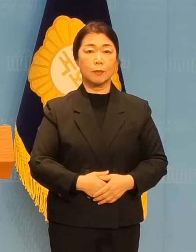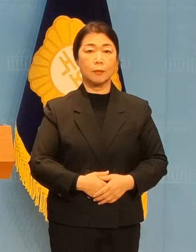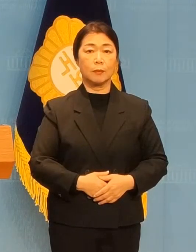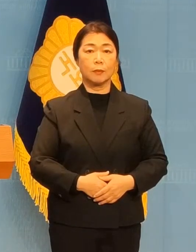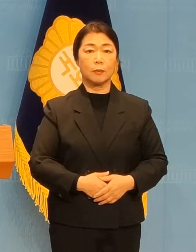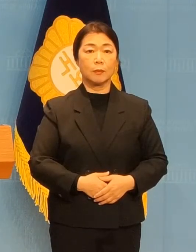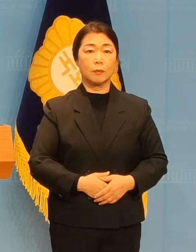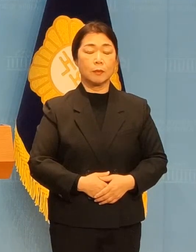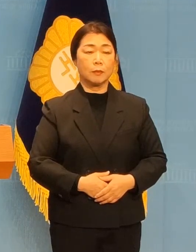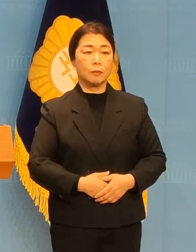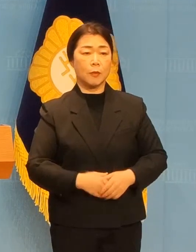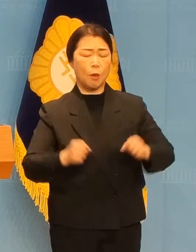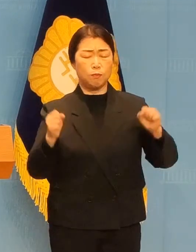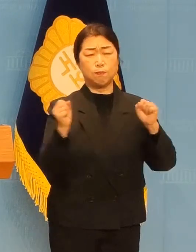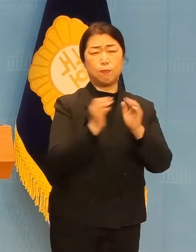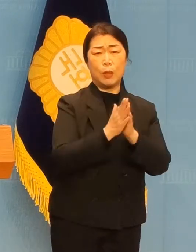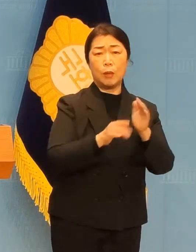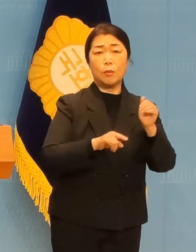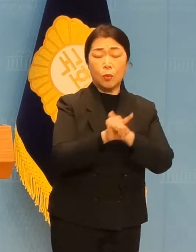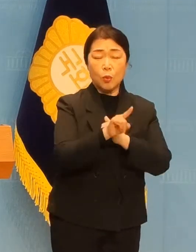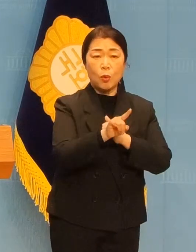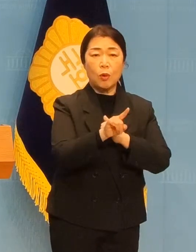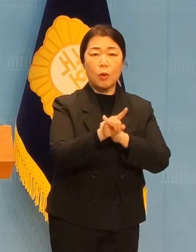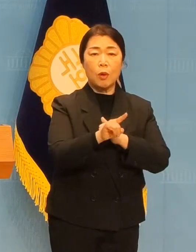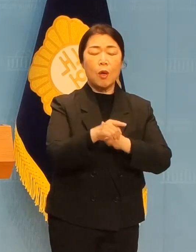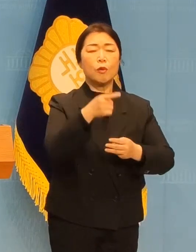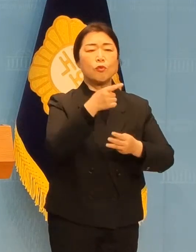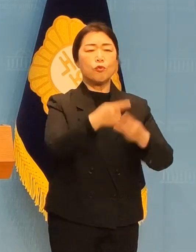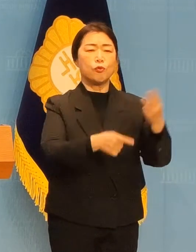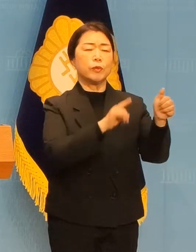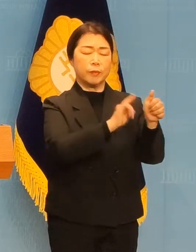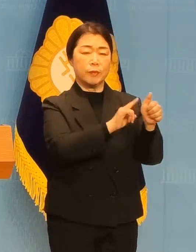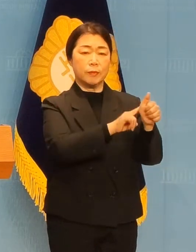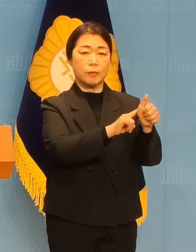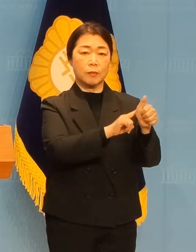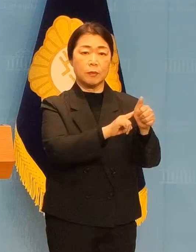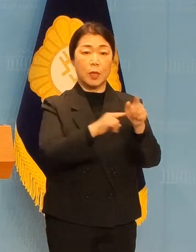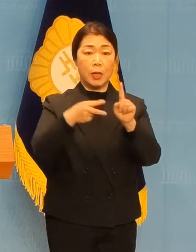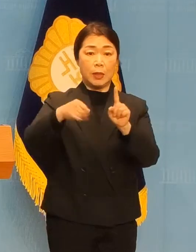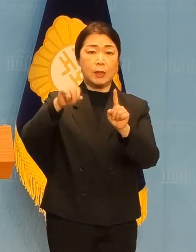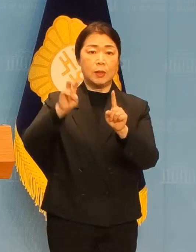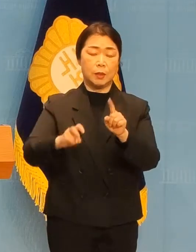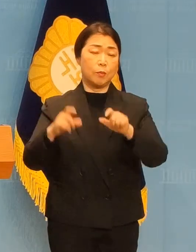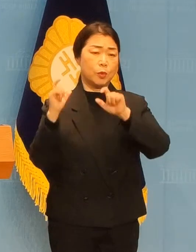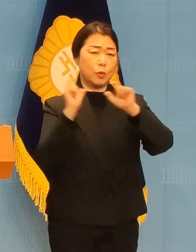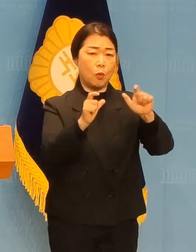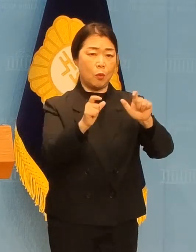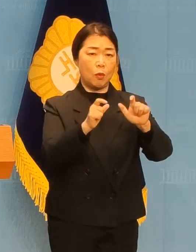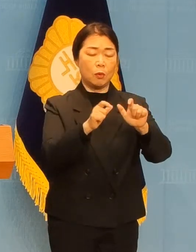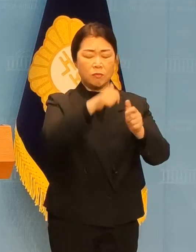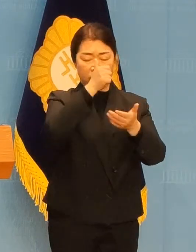무력 충돌도 불사하겠다던 윤석열, 1심 선고는 엄중한 중형뿐입니다.